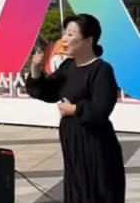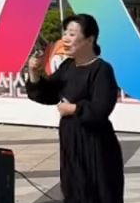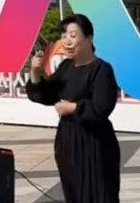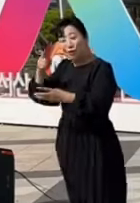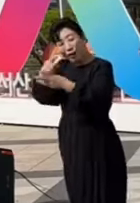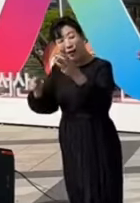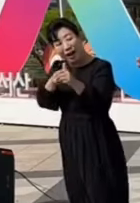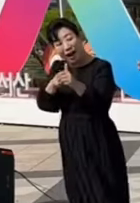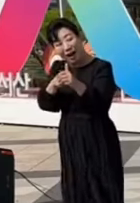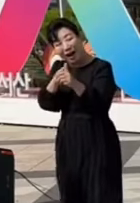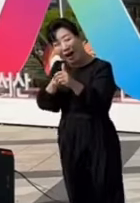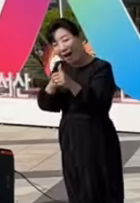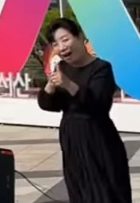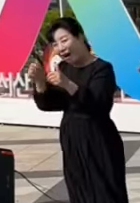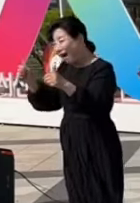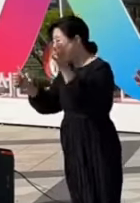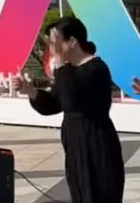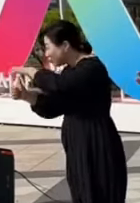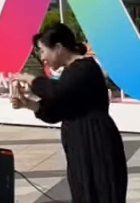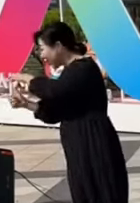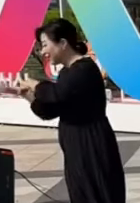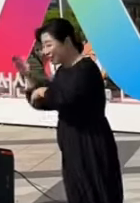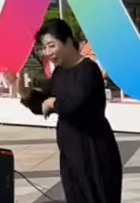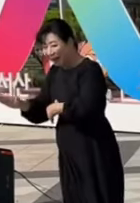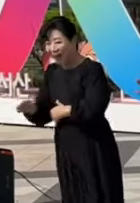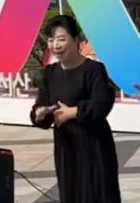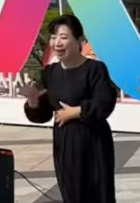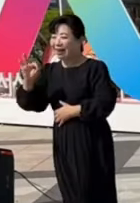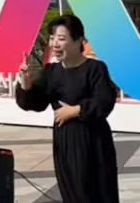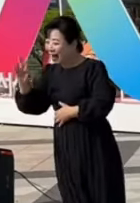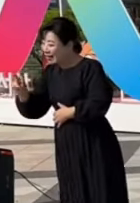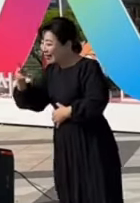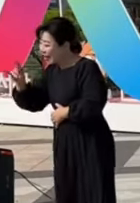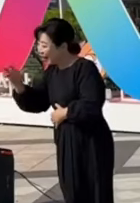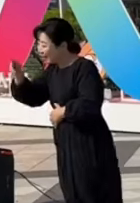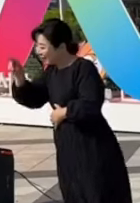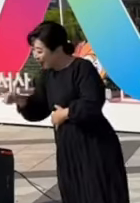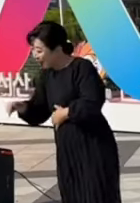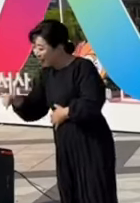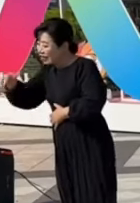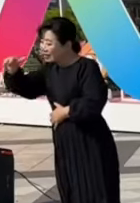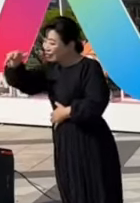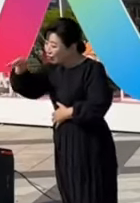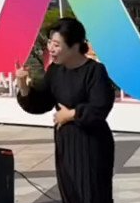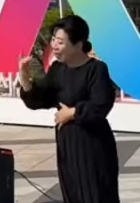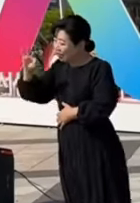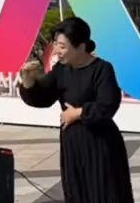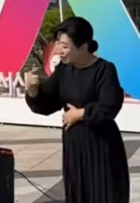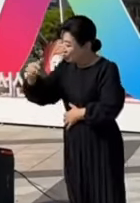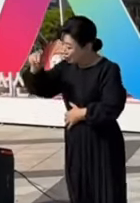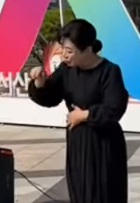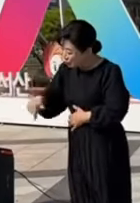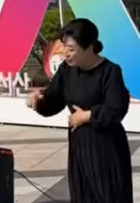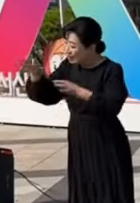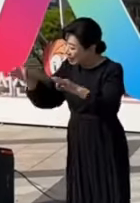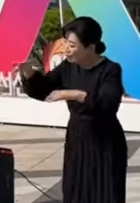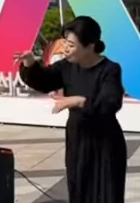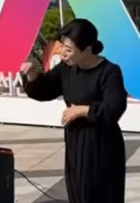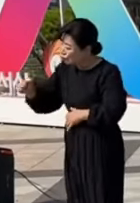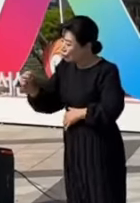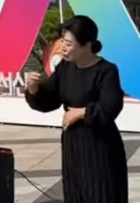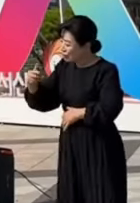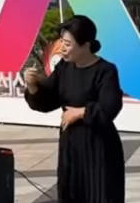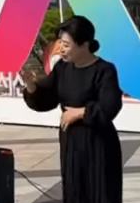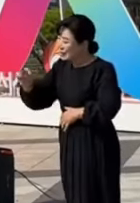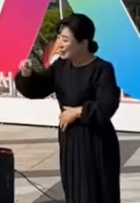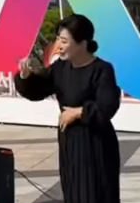저는 윤석열, 양재택, 김건희, 최은순 또 하나 있어요. 김충식이라는 내연남